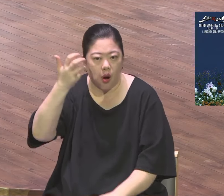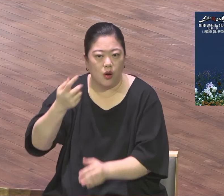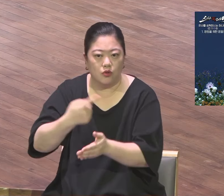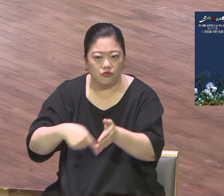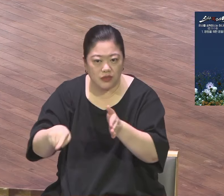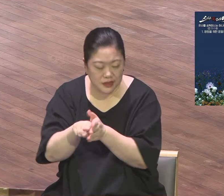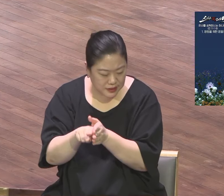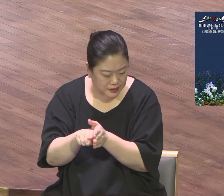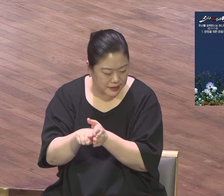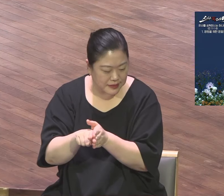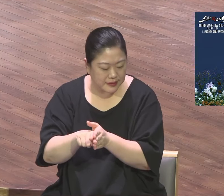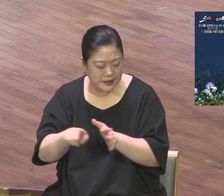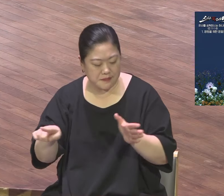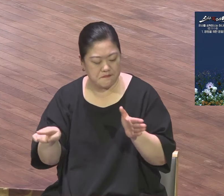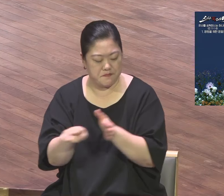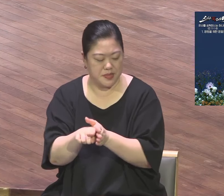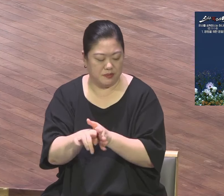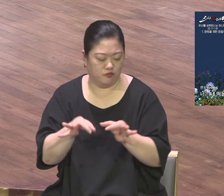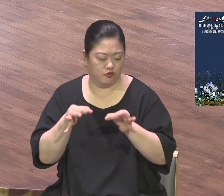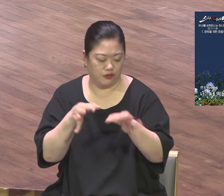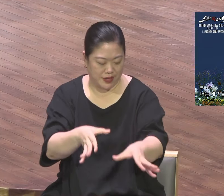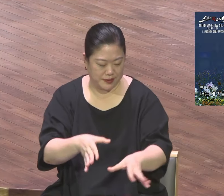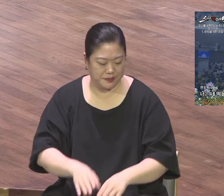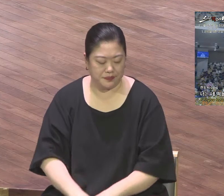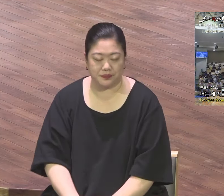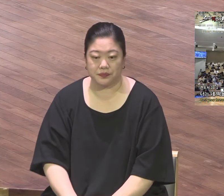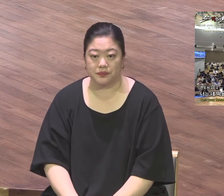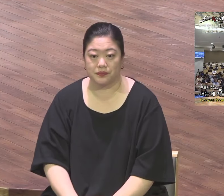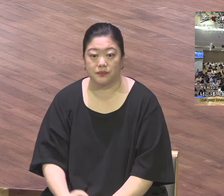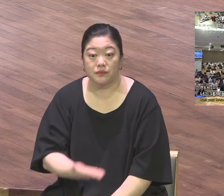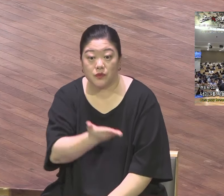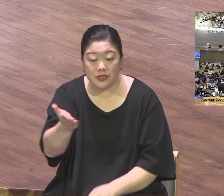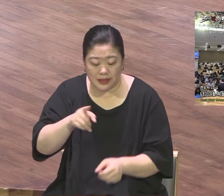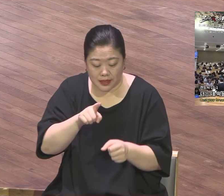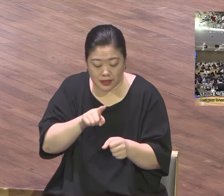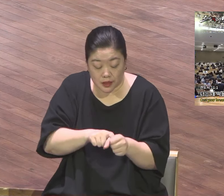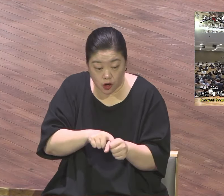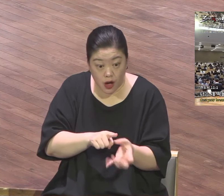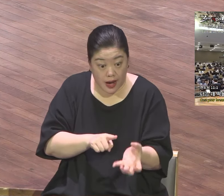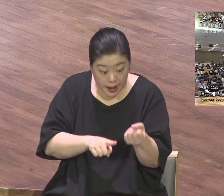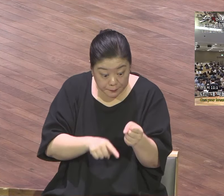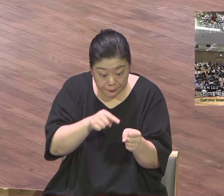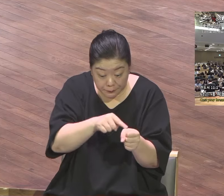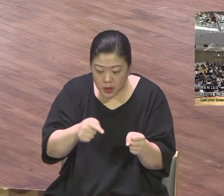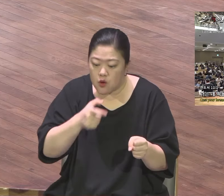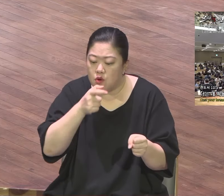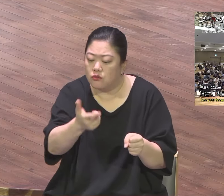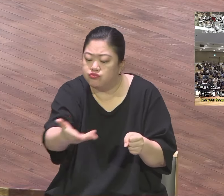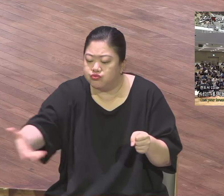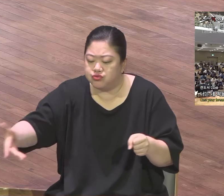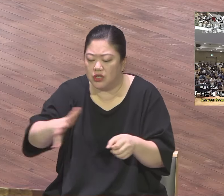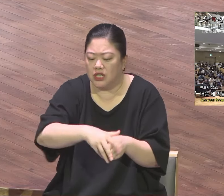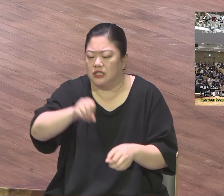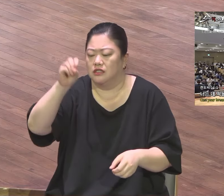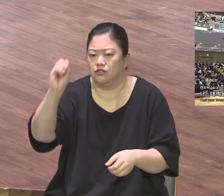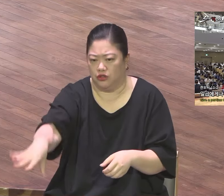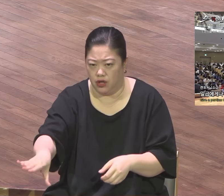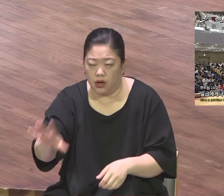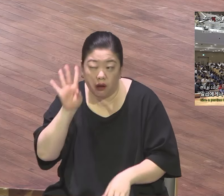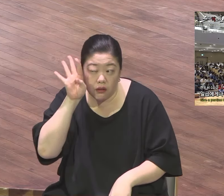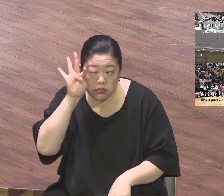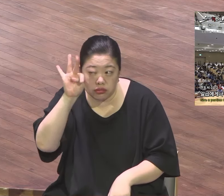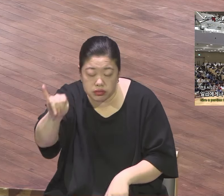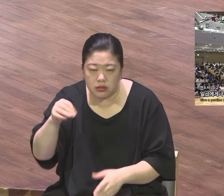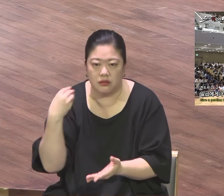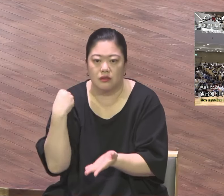투자입니다. 1절, 2절 봅니다. 너는 너 떡을 물 위에 던져라. 여러 날 후에 도로